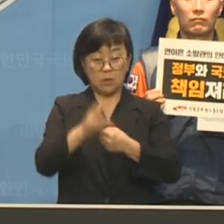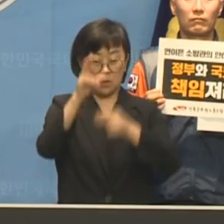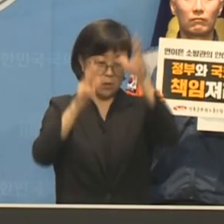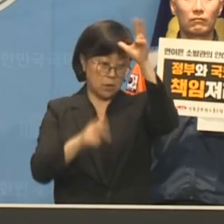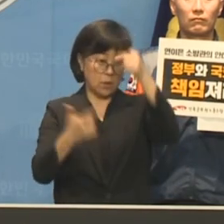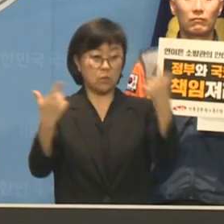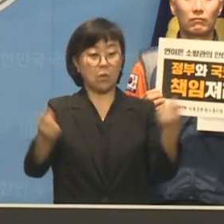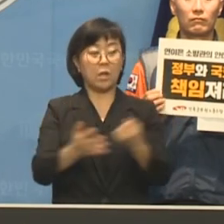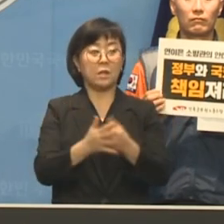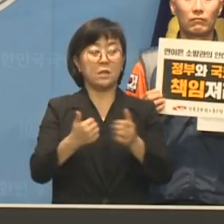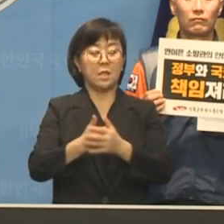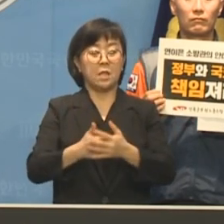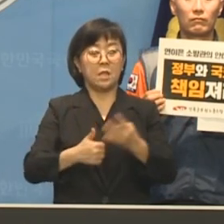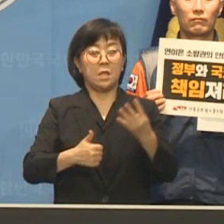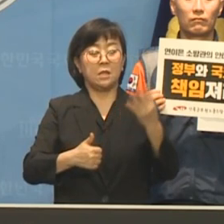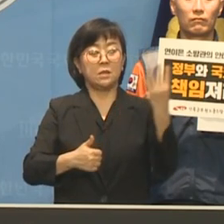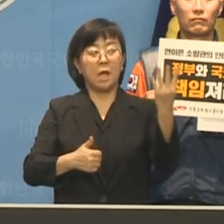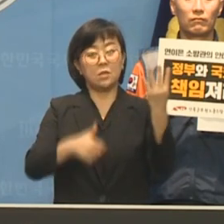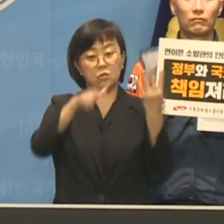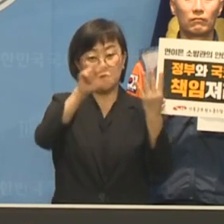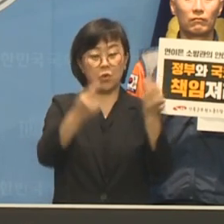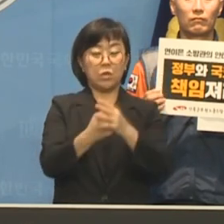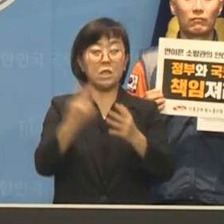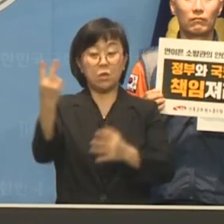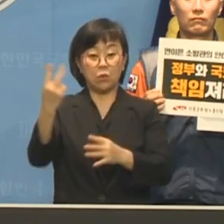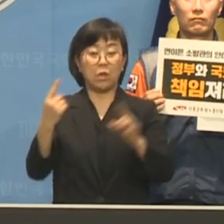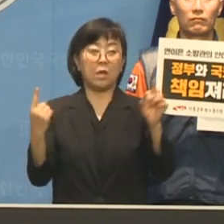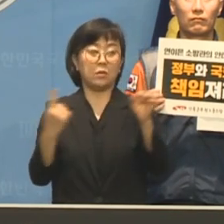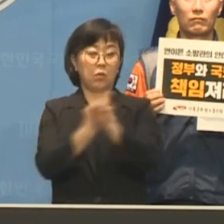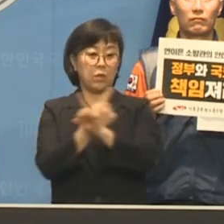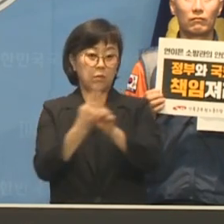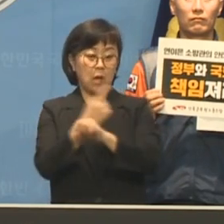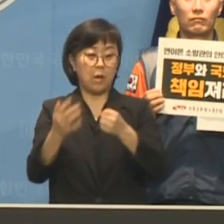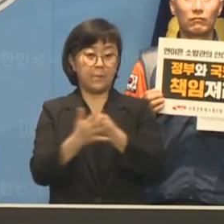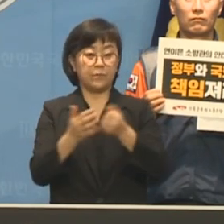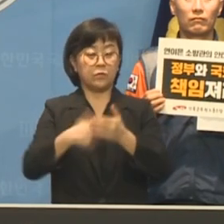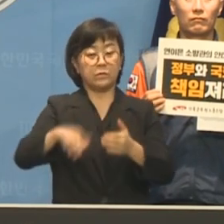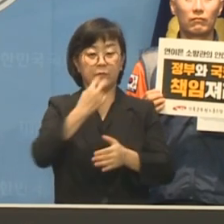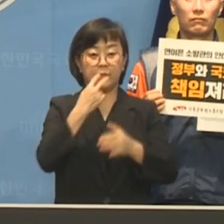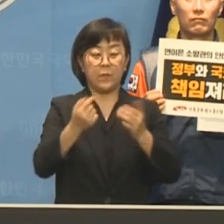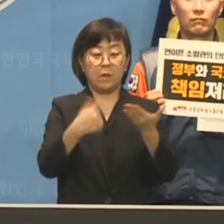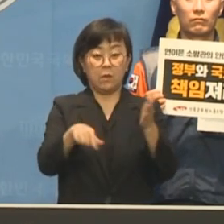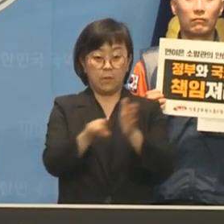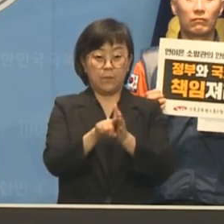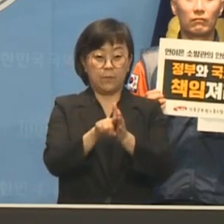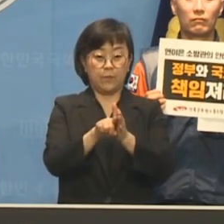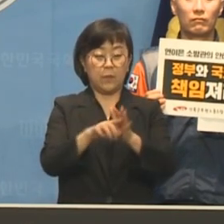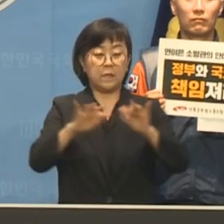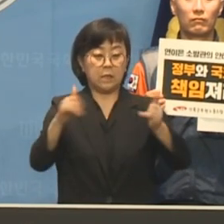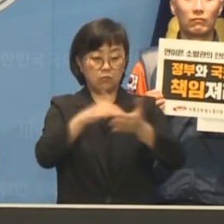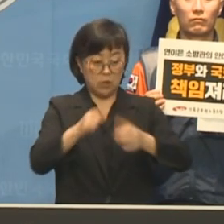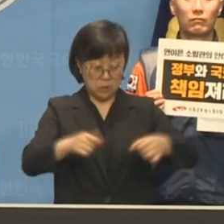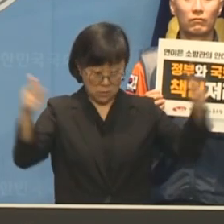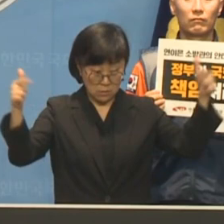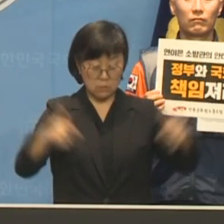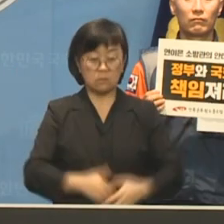경찰처럼 사조 2교대 도입과 우리의 생명을 지킬 수 있도록 대규모 인력 충원해